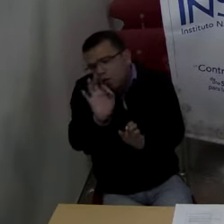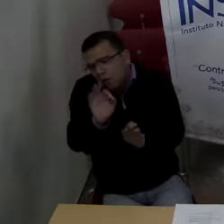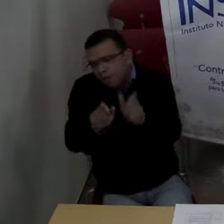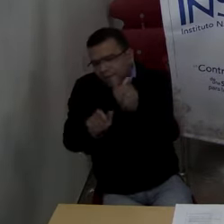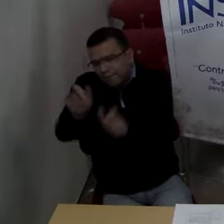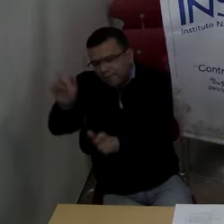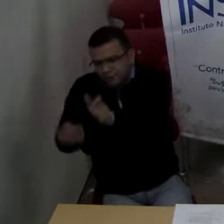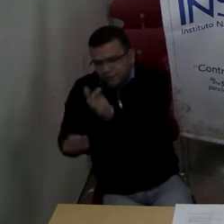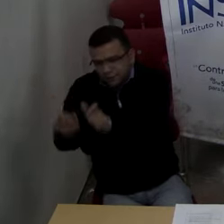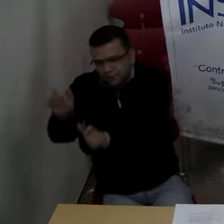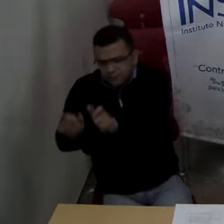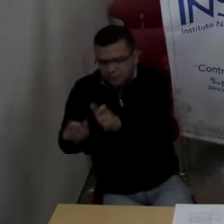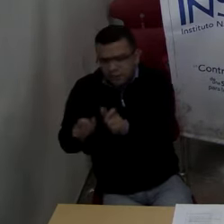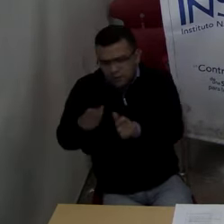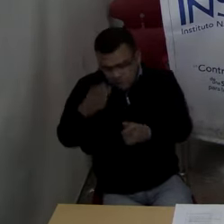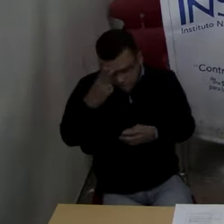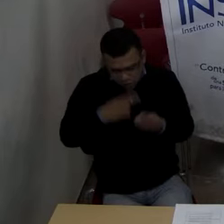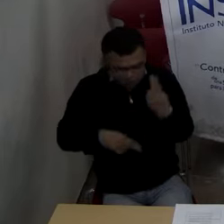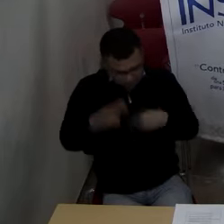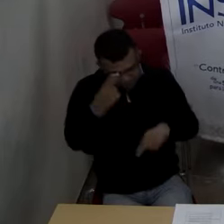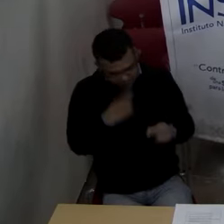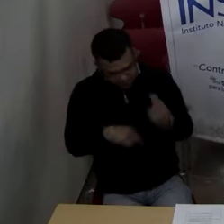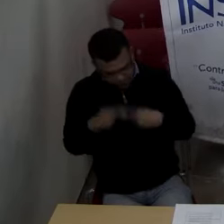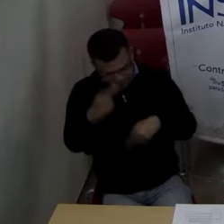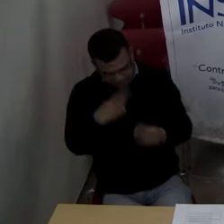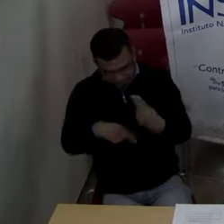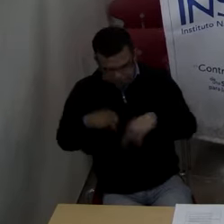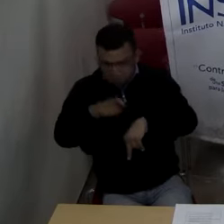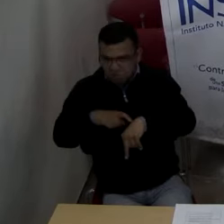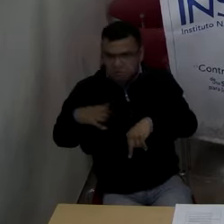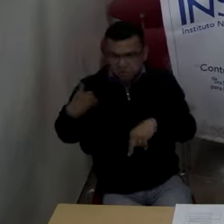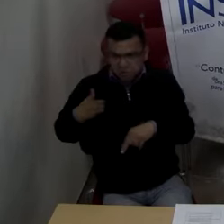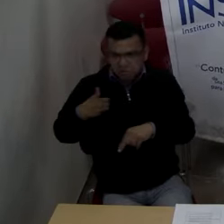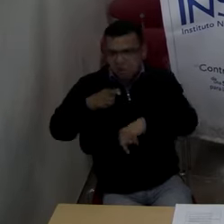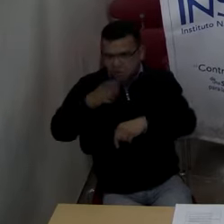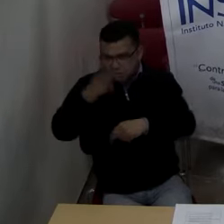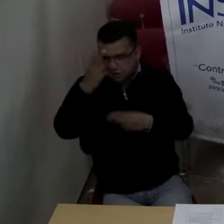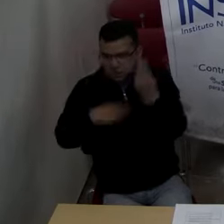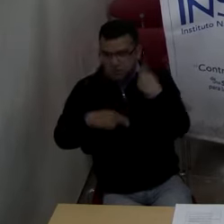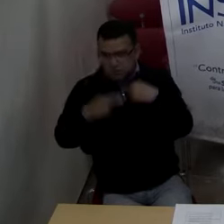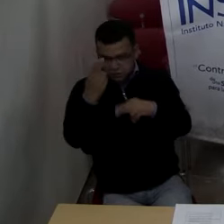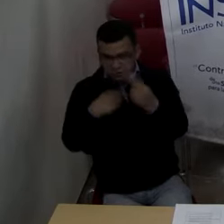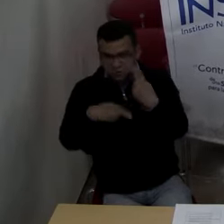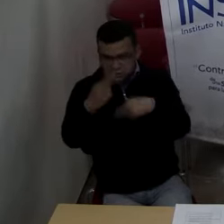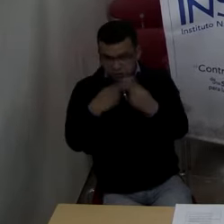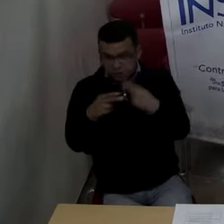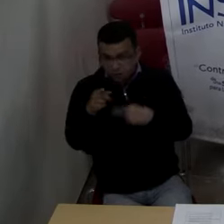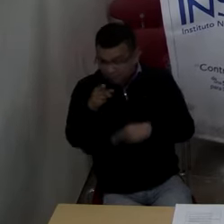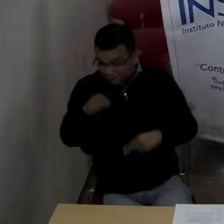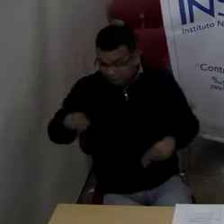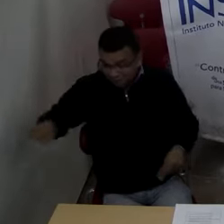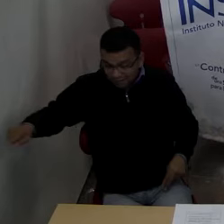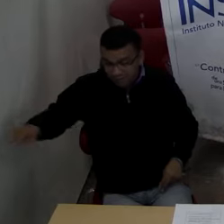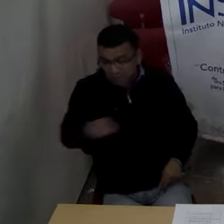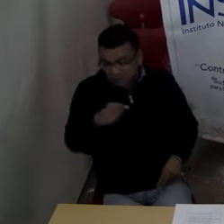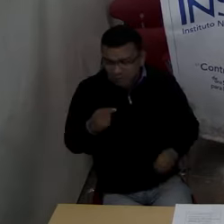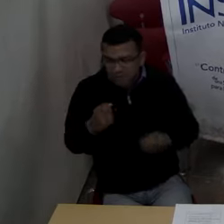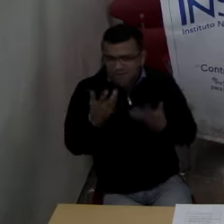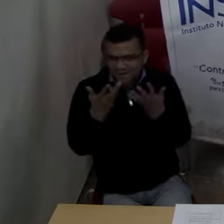deben, cuando se planea una familia, cuando se planea tener un